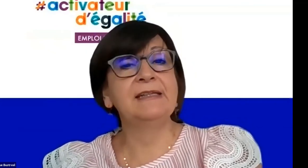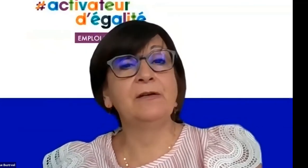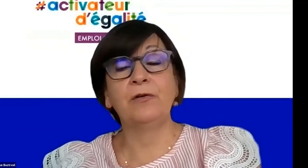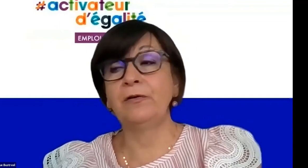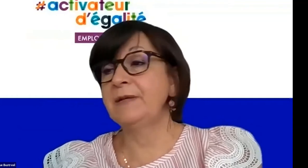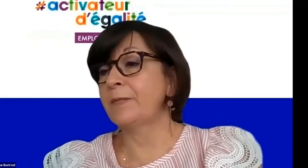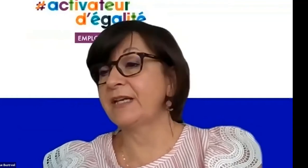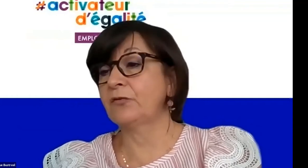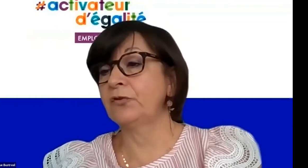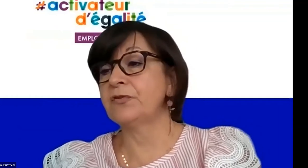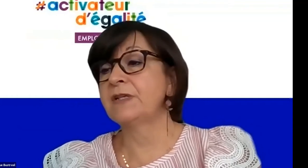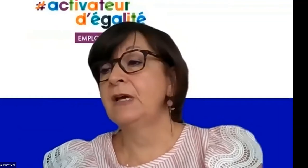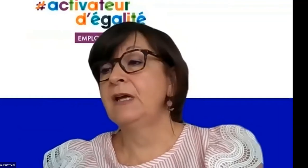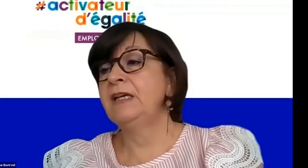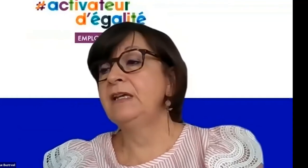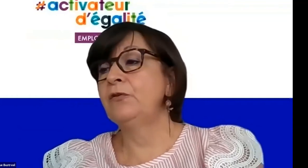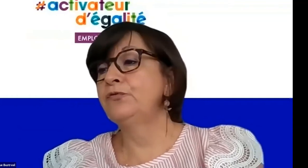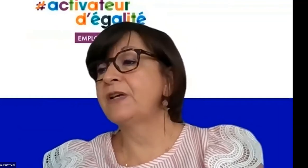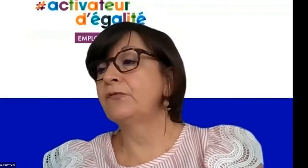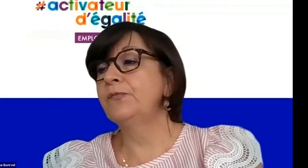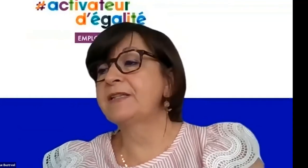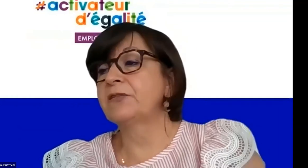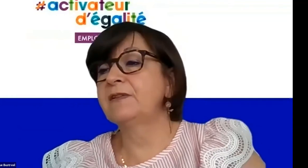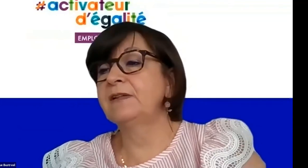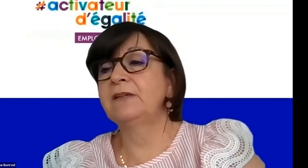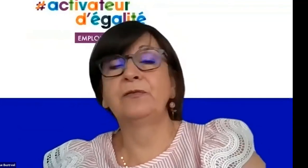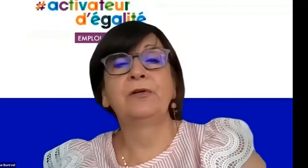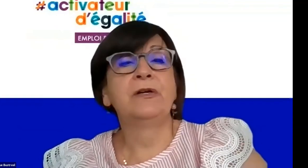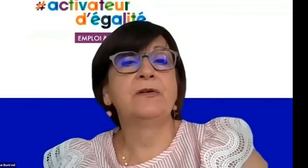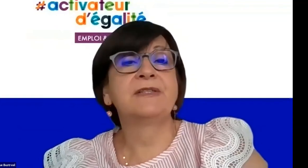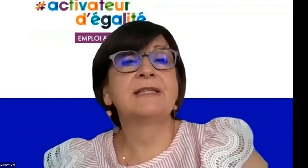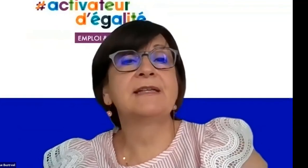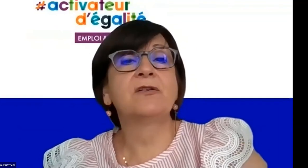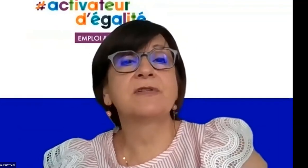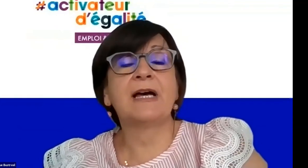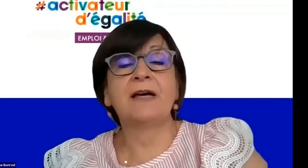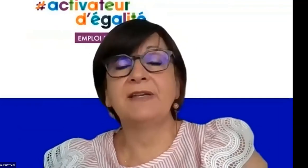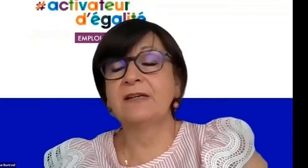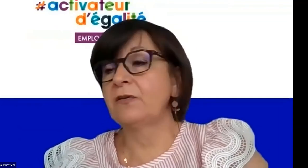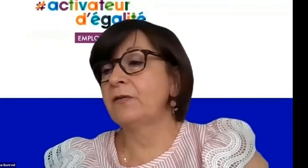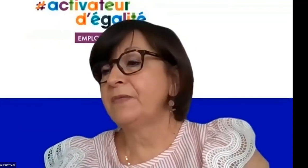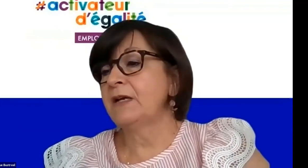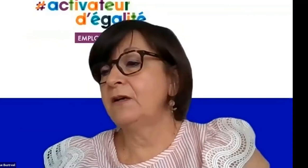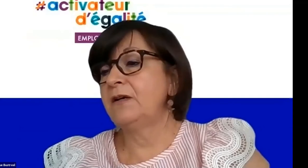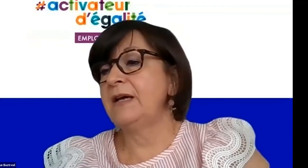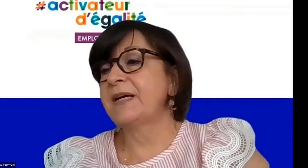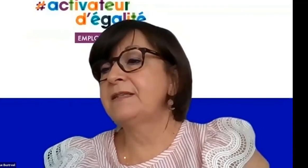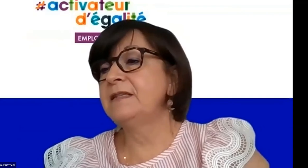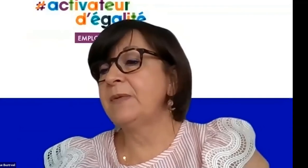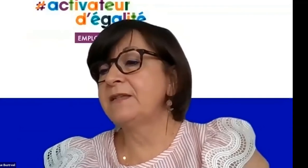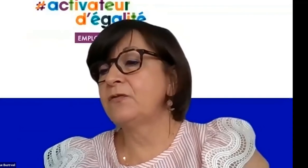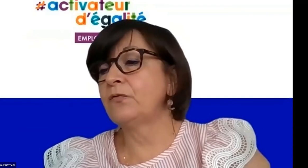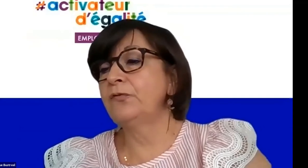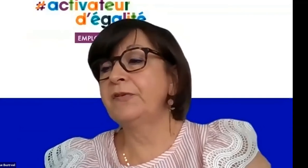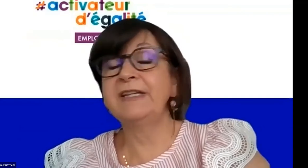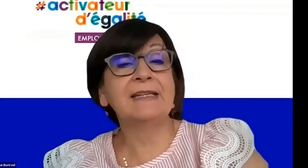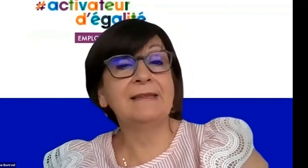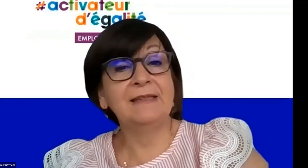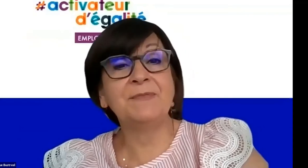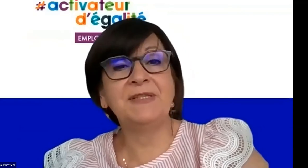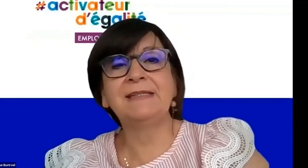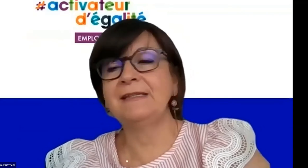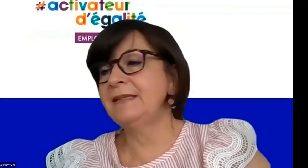avant-première des premières tendances et nous allons vous présenter cette séquence avec la participation de